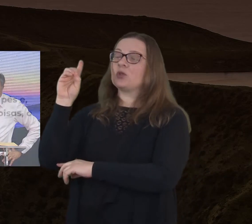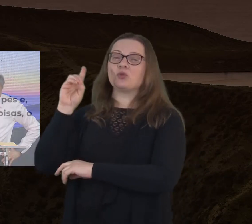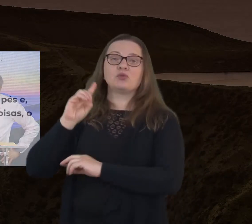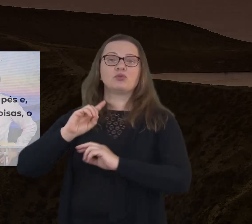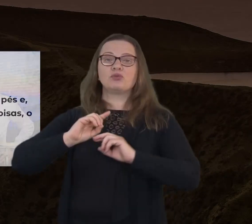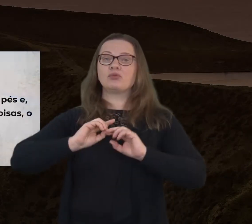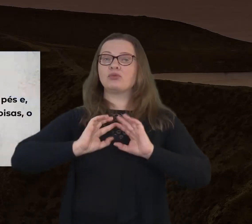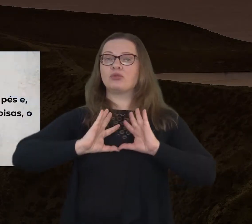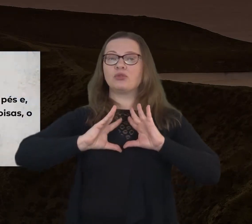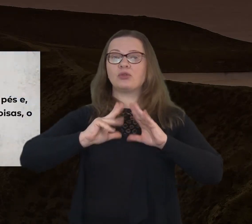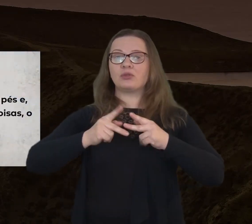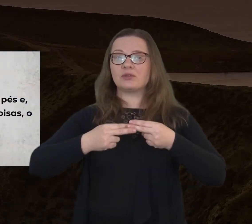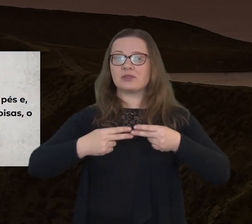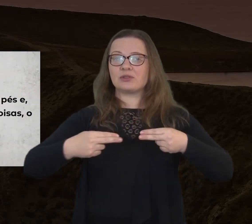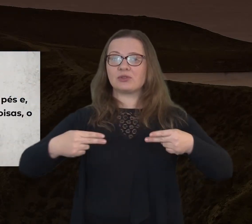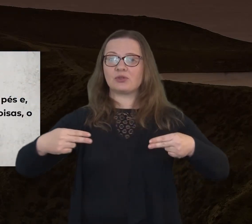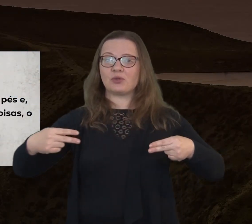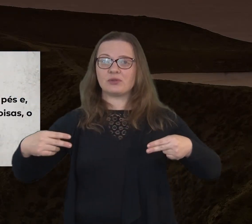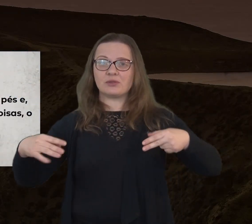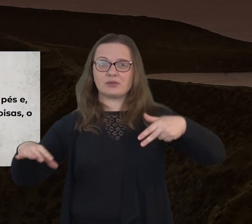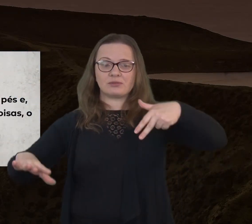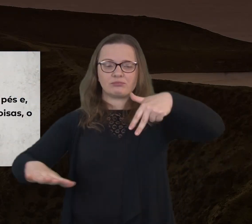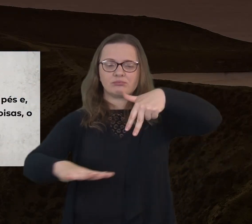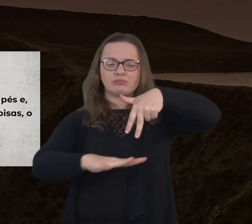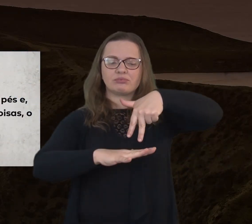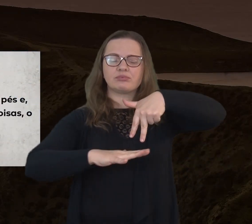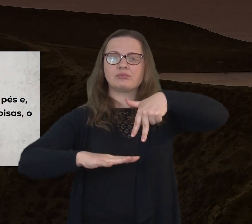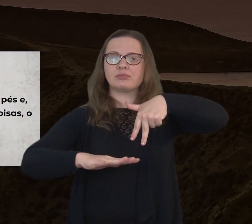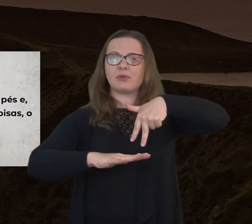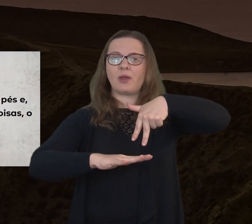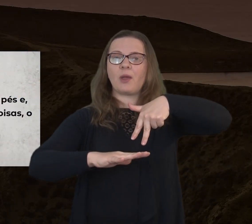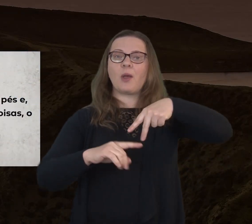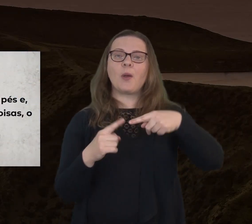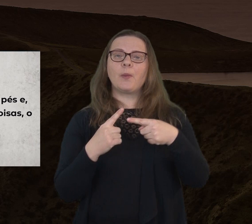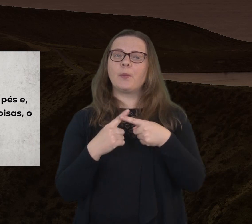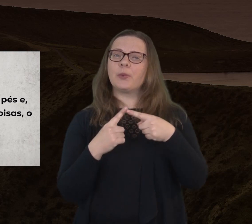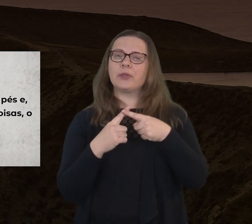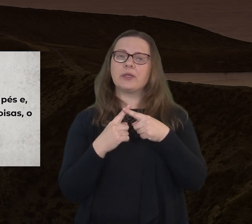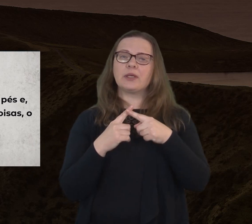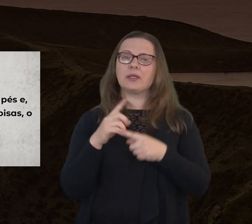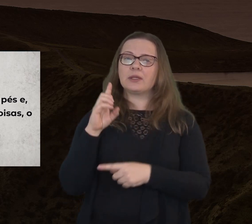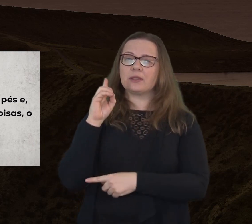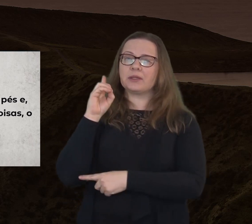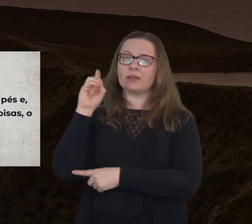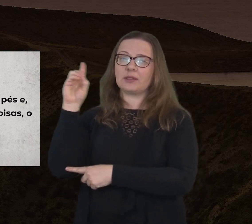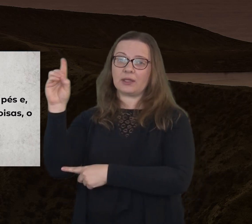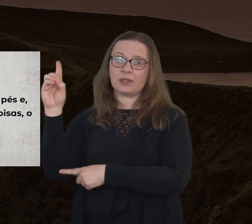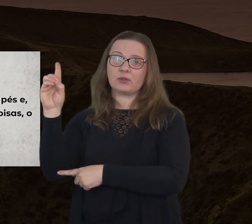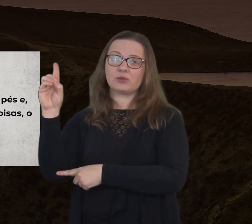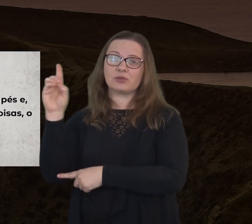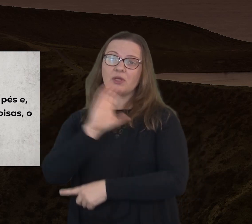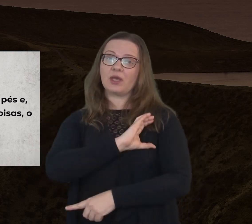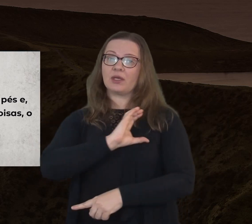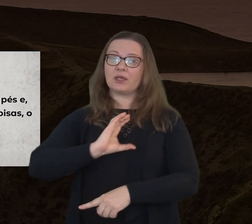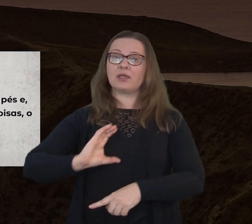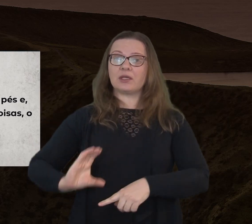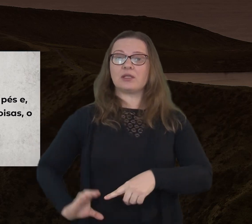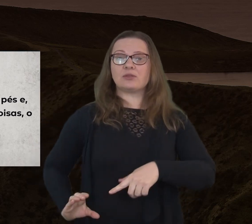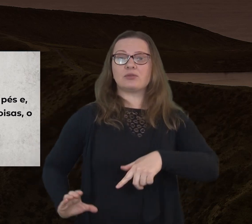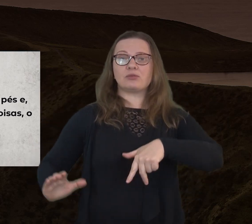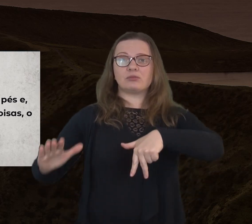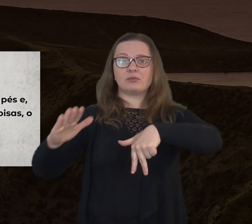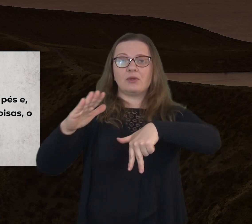o cabeça sobre todas as coisas, Deus quer que Cristo seja o cabeça sobre todas as coisas, então ele o deu à